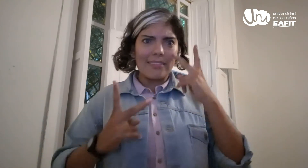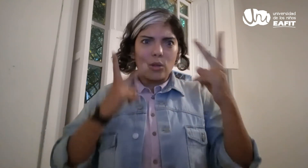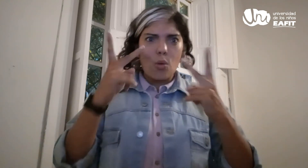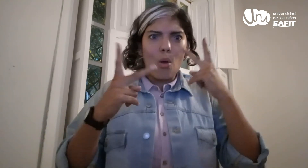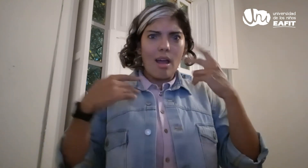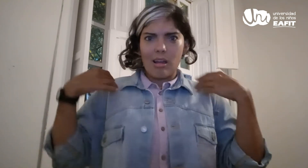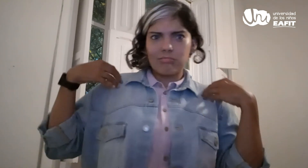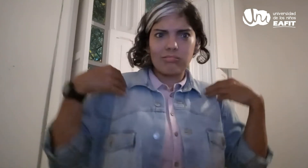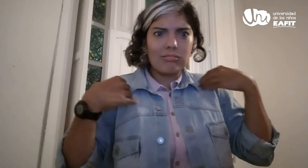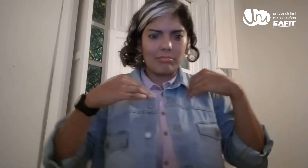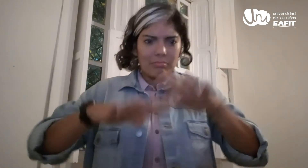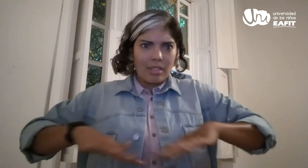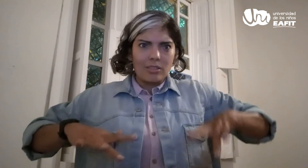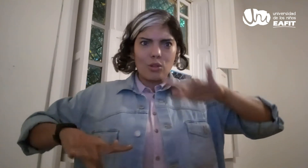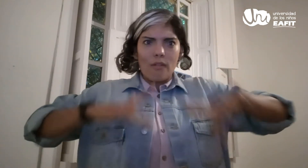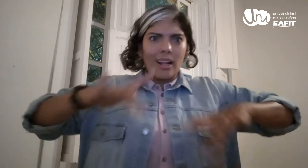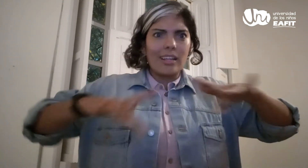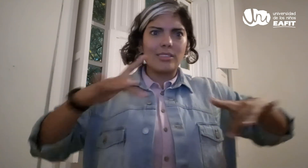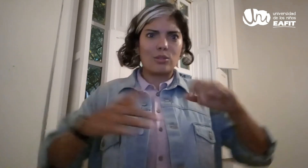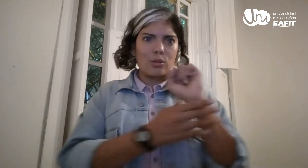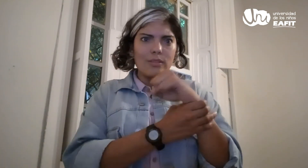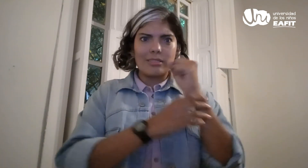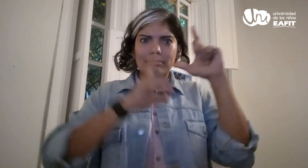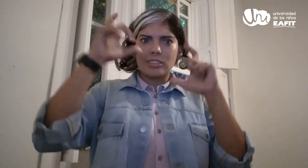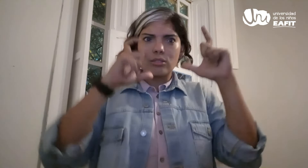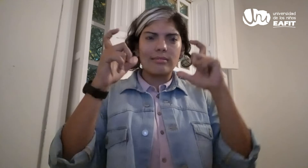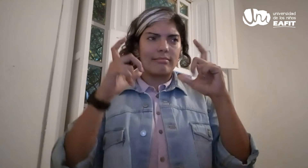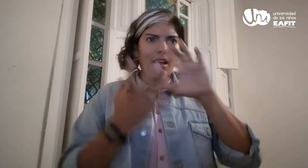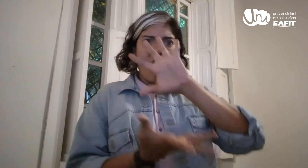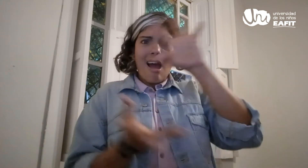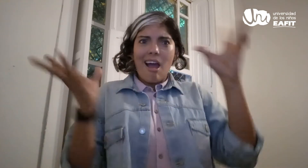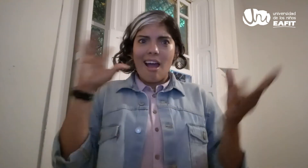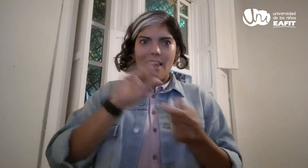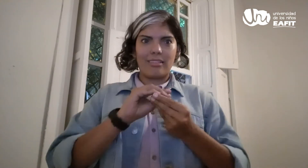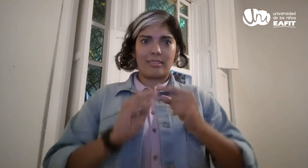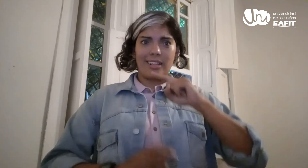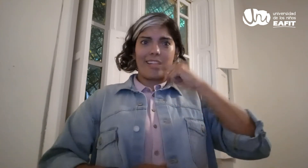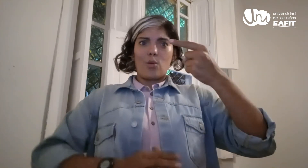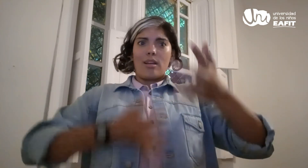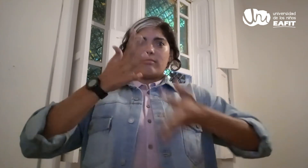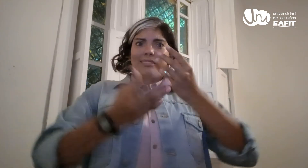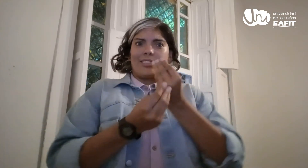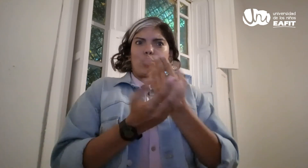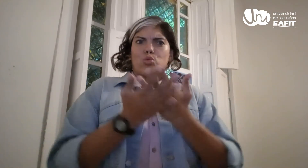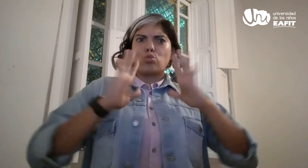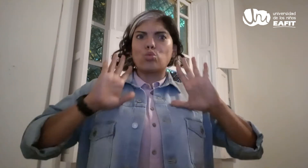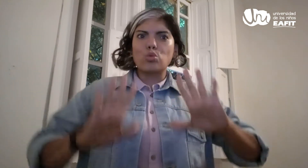visual, gestual, espacial, que tiene una propia configuración manual y una estructura